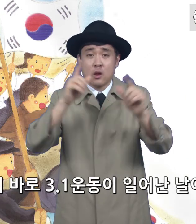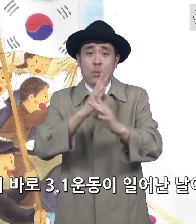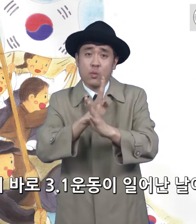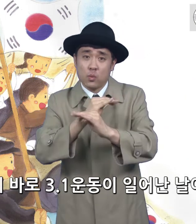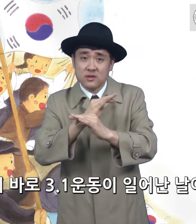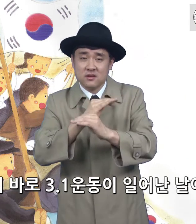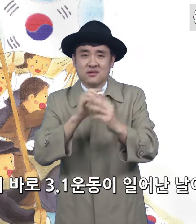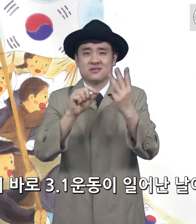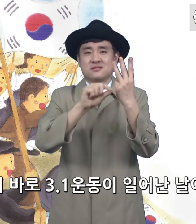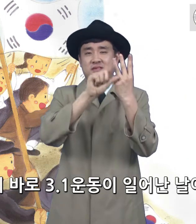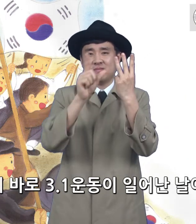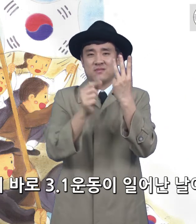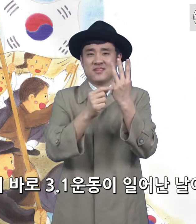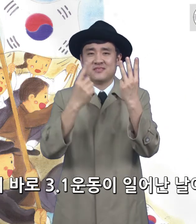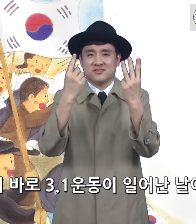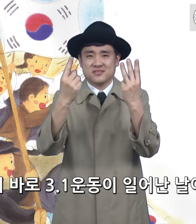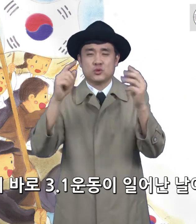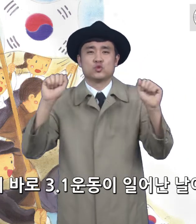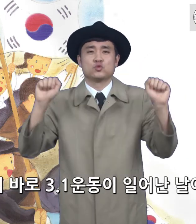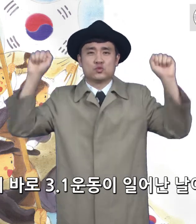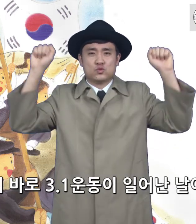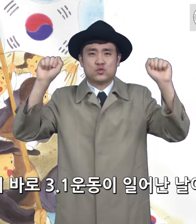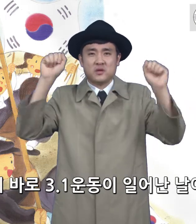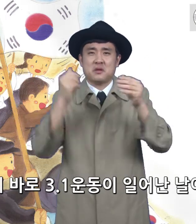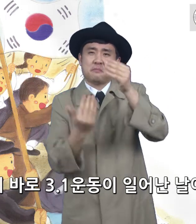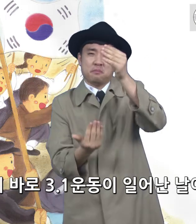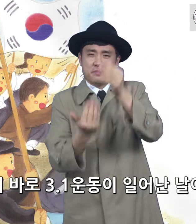이날이 바로 3.1 운동이 일어난 날이랍니다.